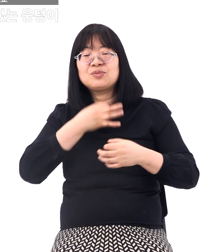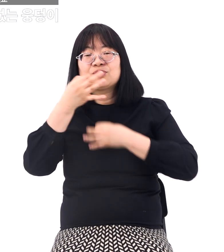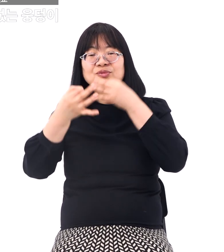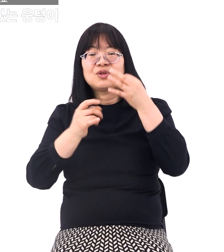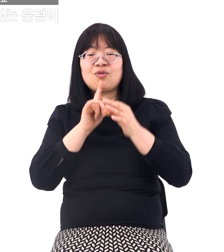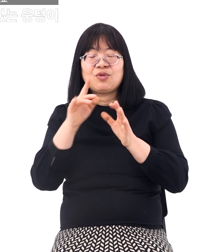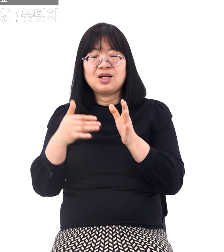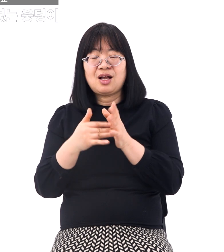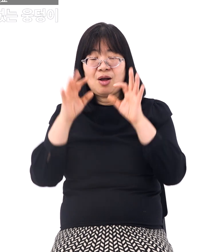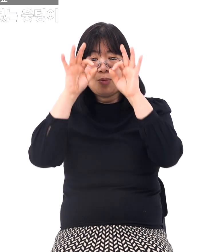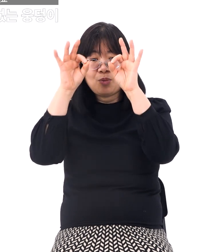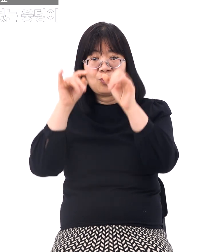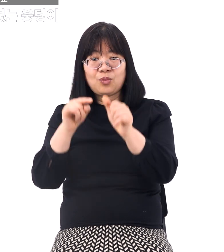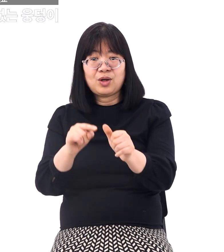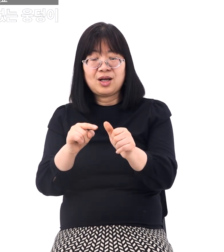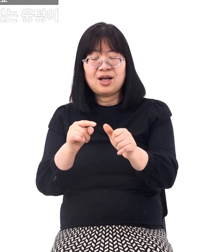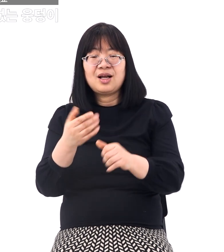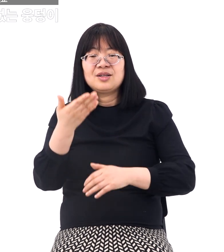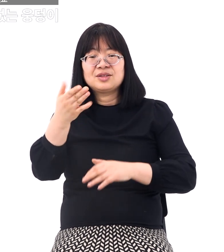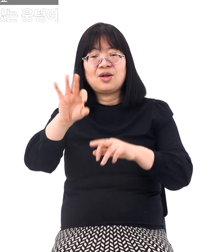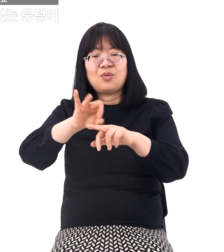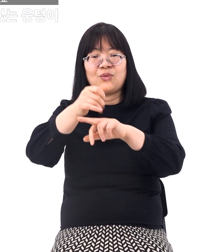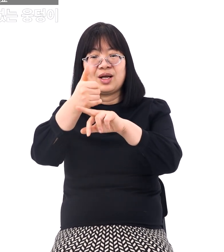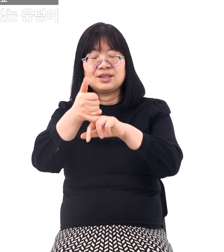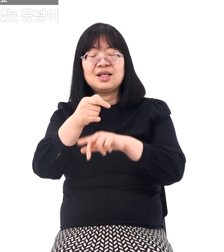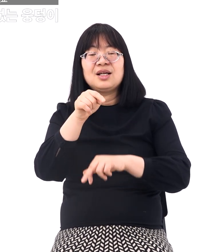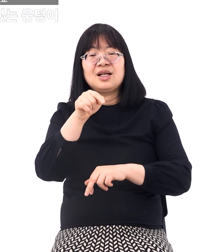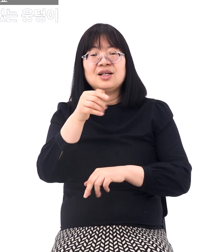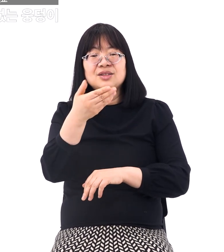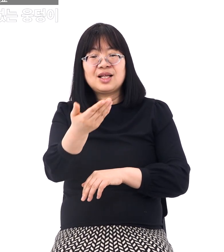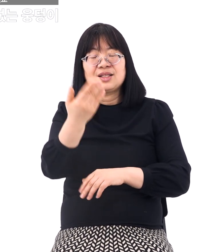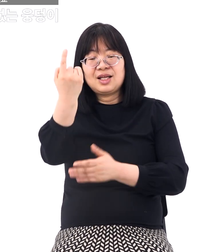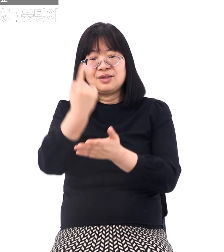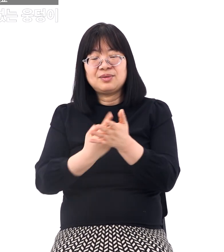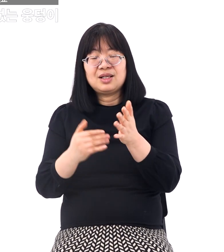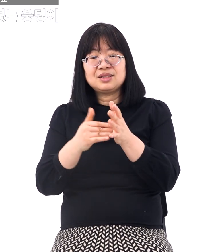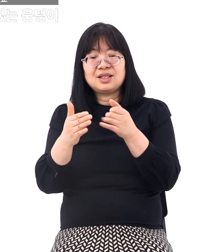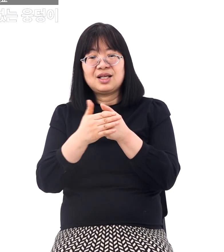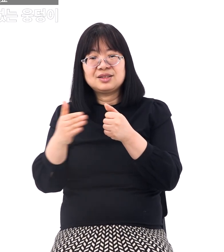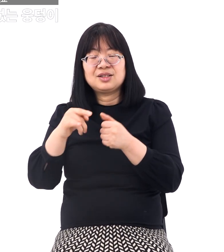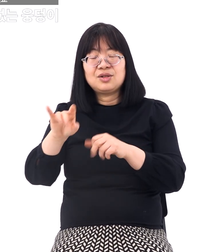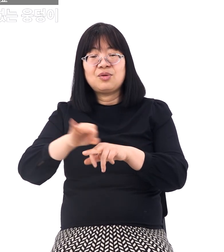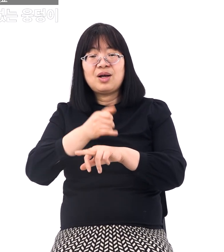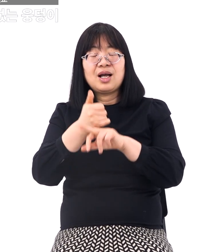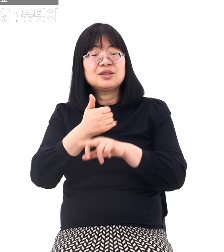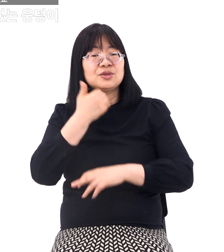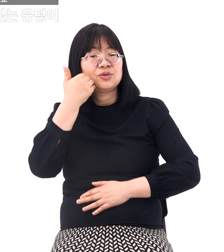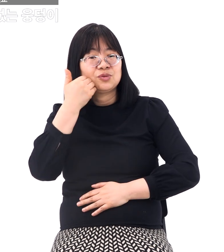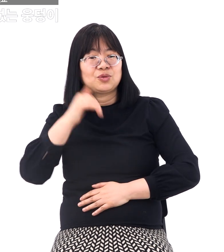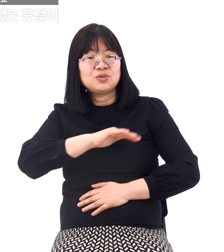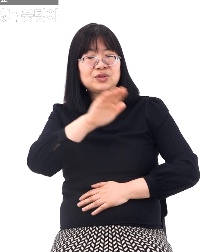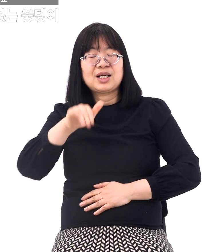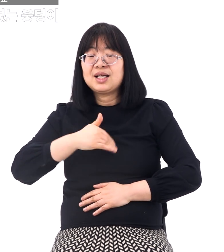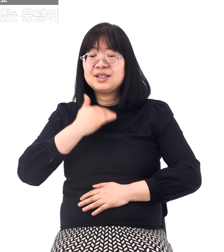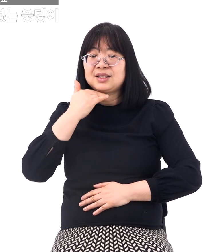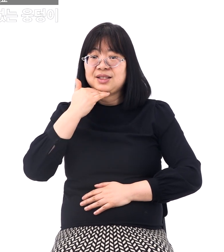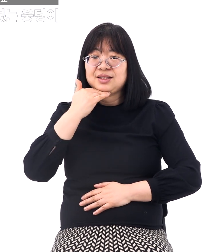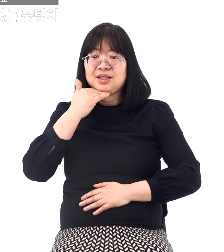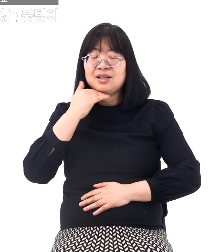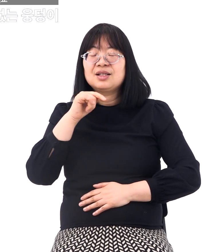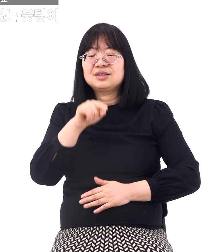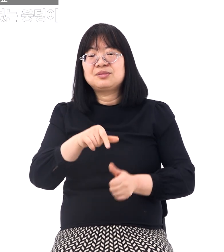부를지어다. 보라, 네 왕이 네게 임하시나니. 이 왕이 바로 우리가 기다리던